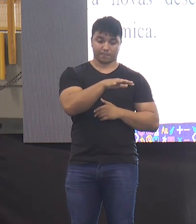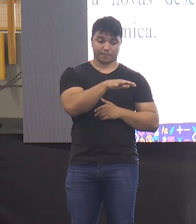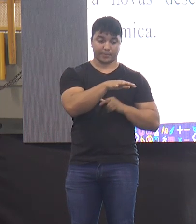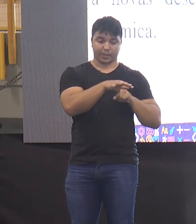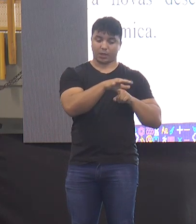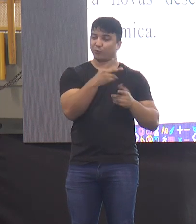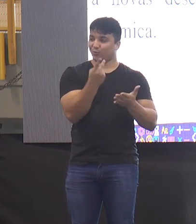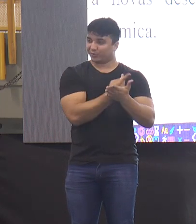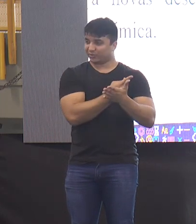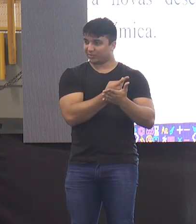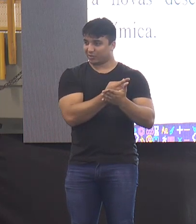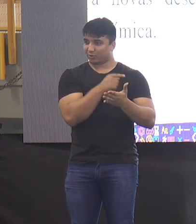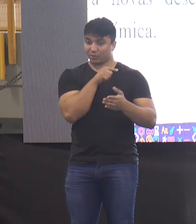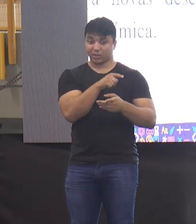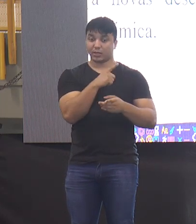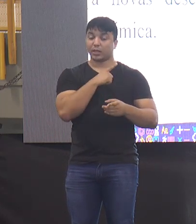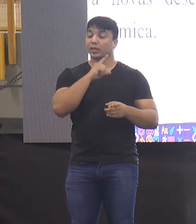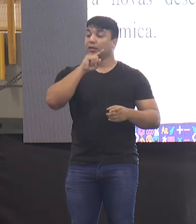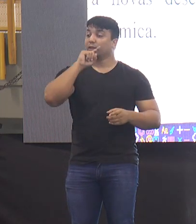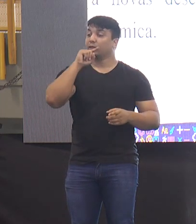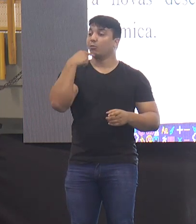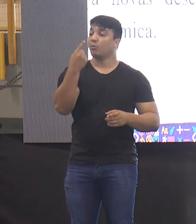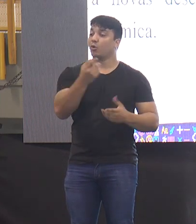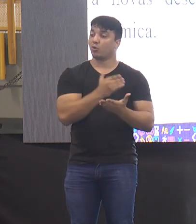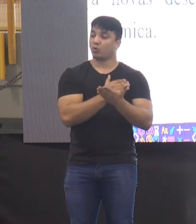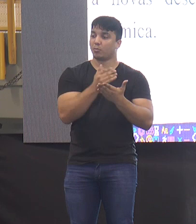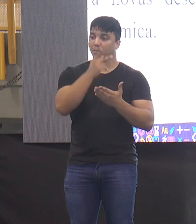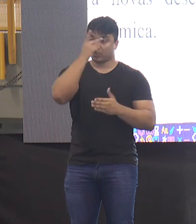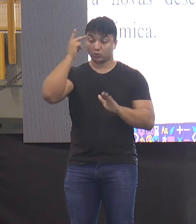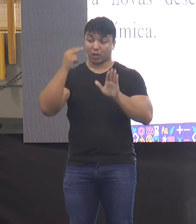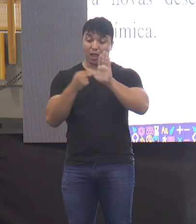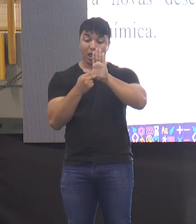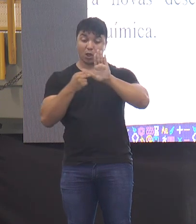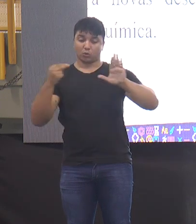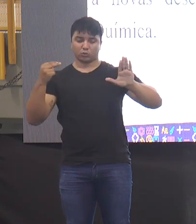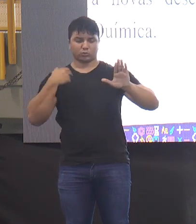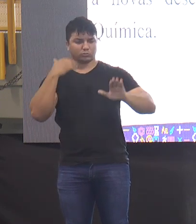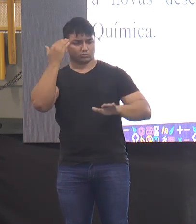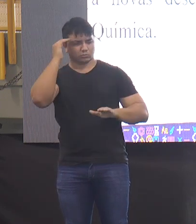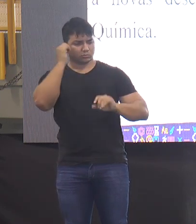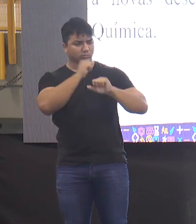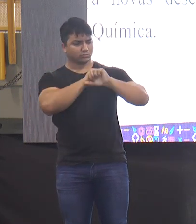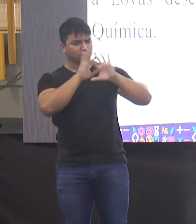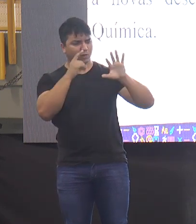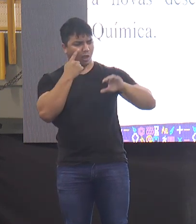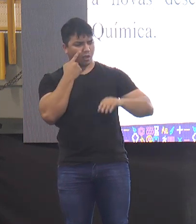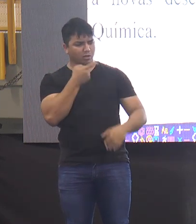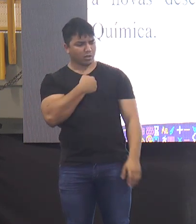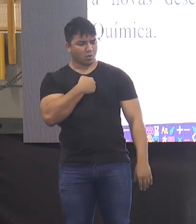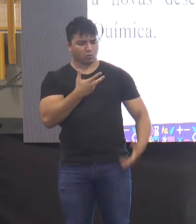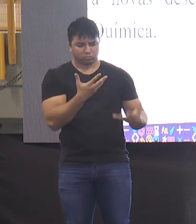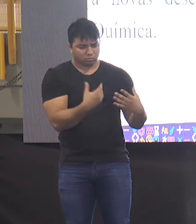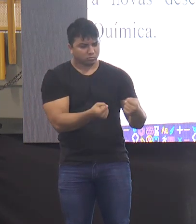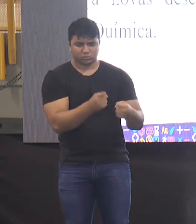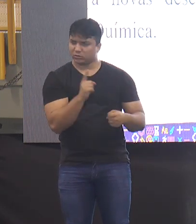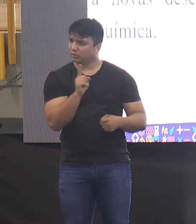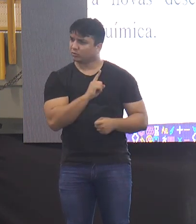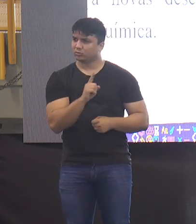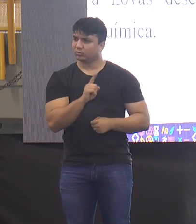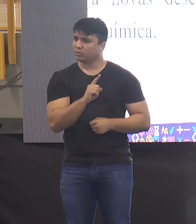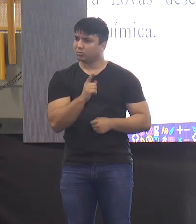Diante desse quadro, começaram a surgir alguns autores que entenderam o seguinte: eu não posso